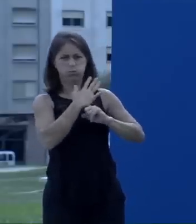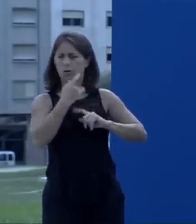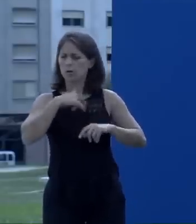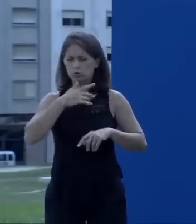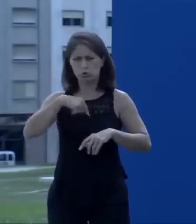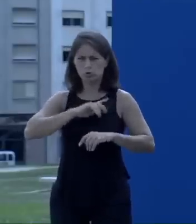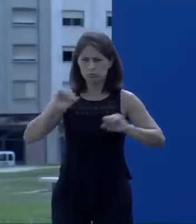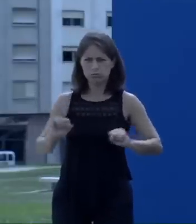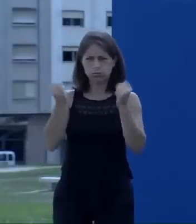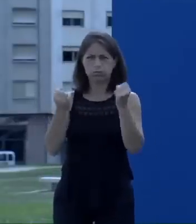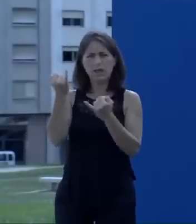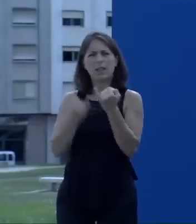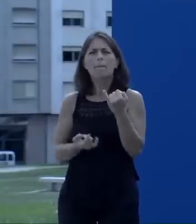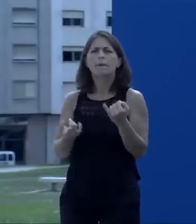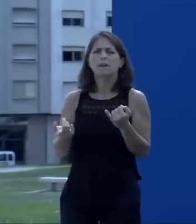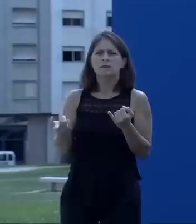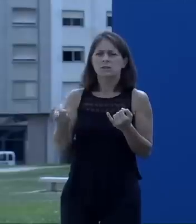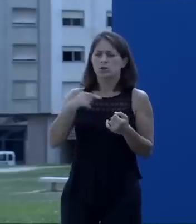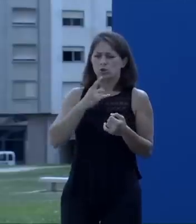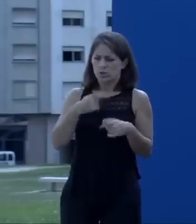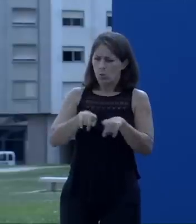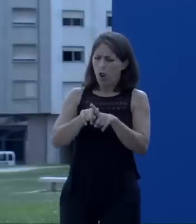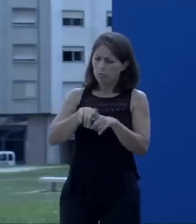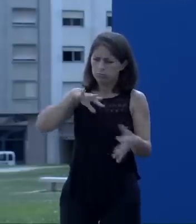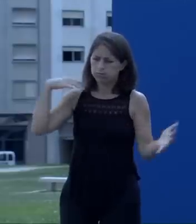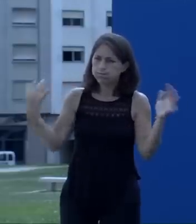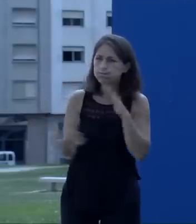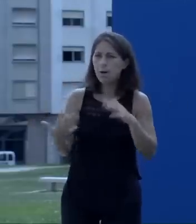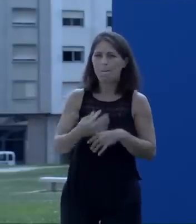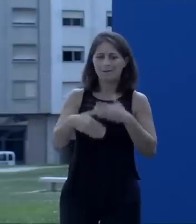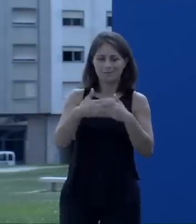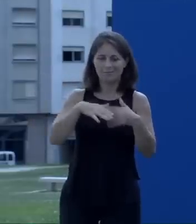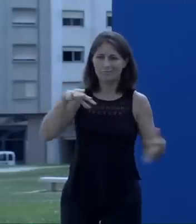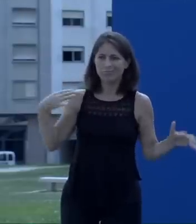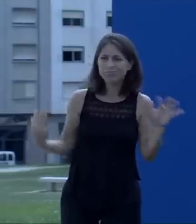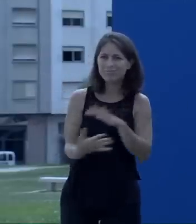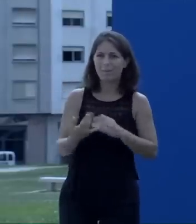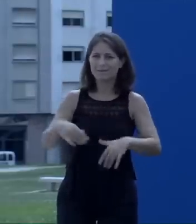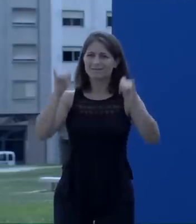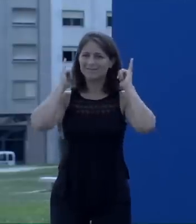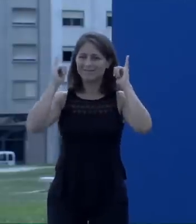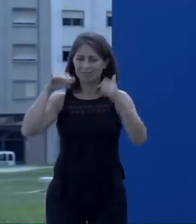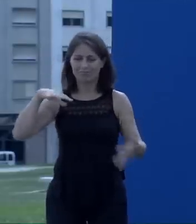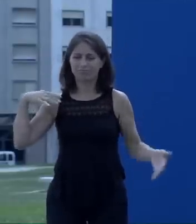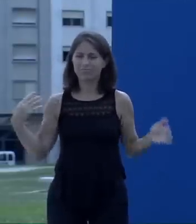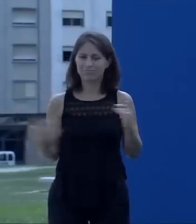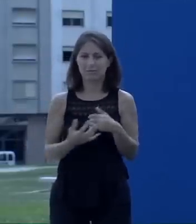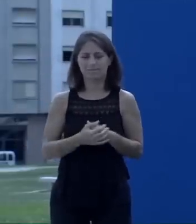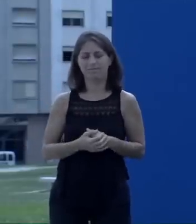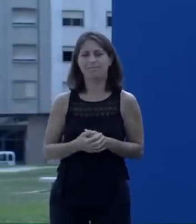moldeada ao cabo do tempo, que nos transformamos e modernizamos e adaptamos e vivimos e disfrutamos como nos traslada sempre Ánxeles